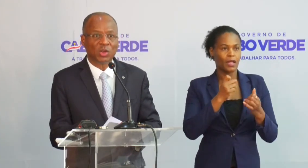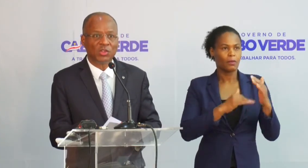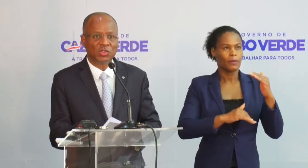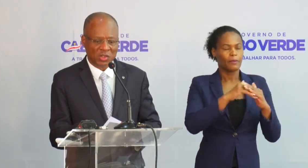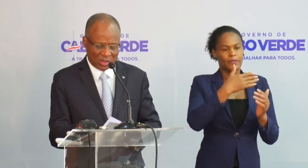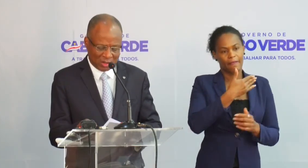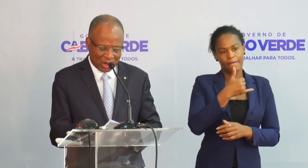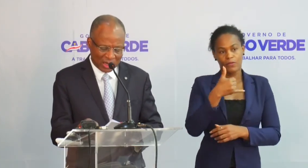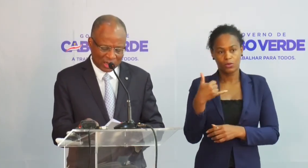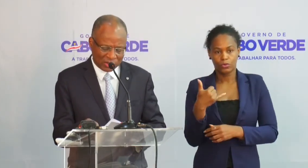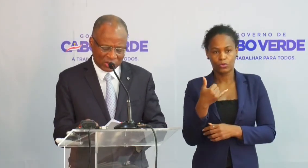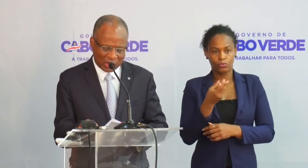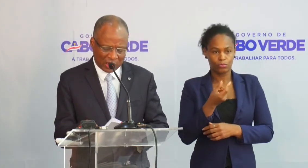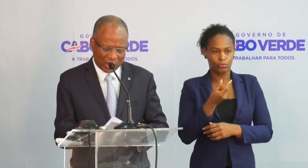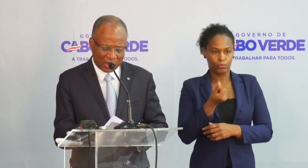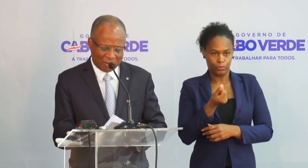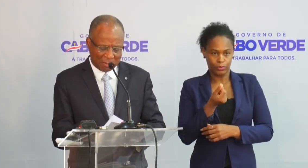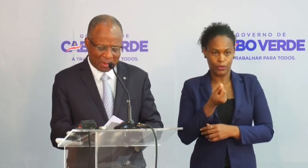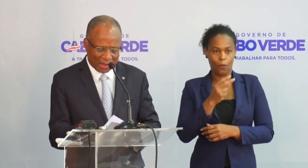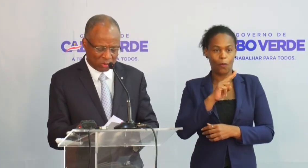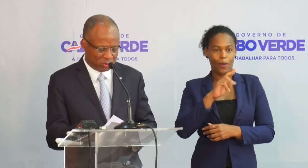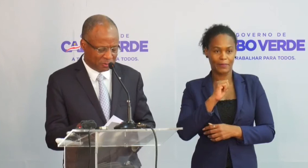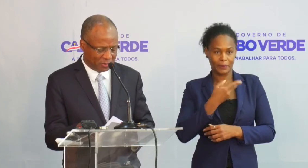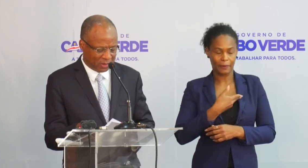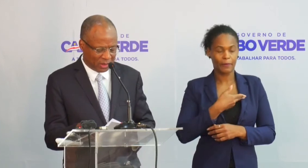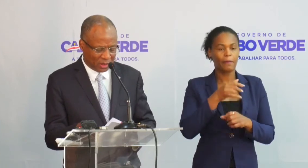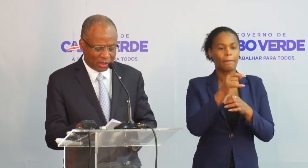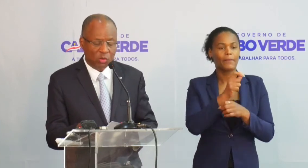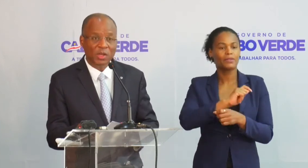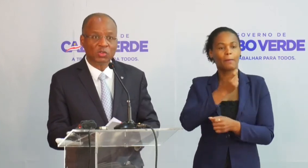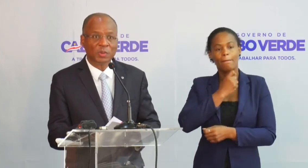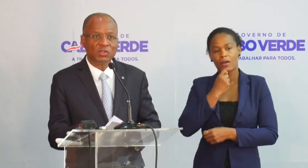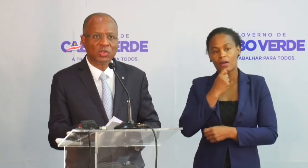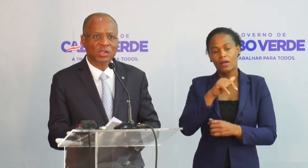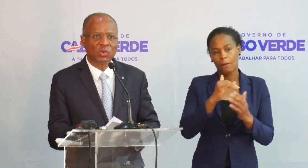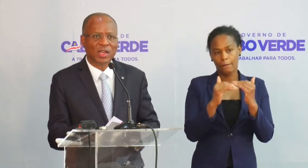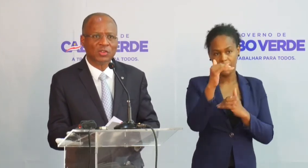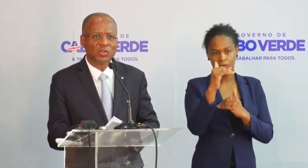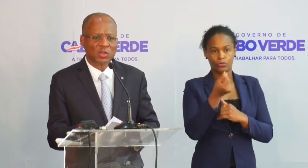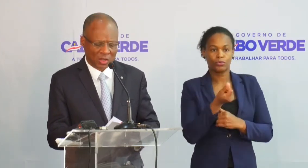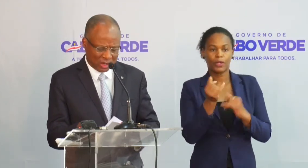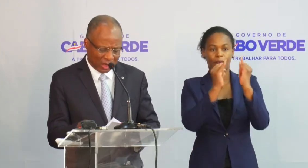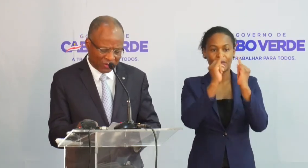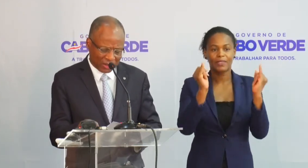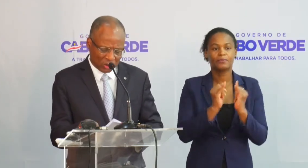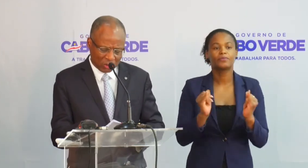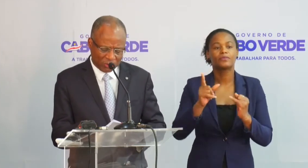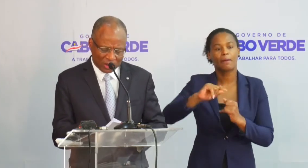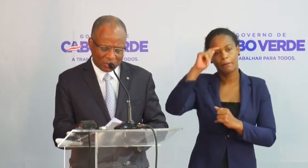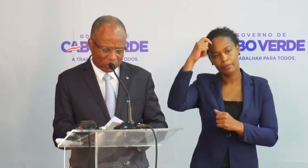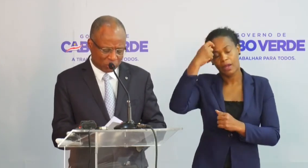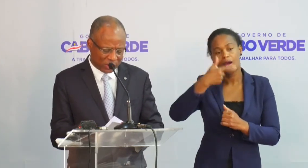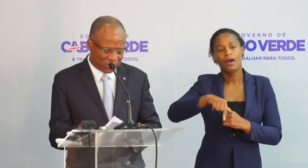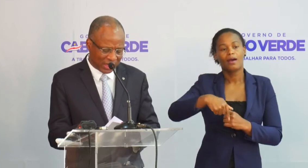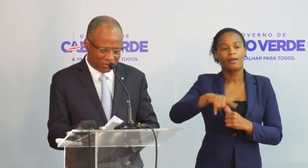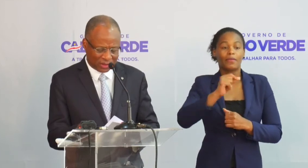122 dólares em maio. Estes aumentos de preços internacionais afetam